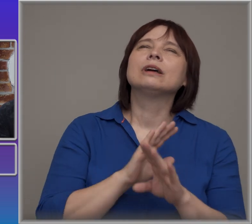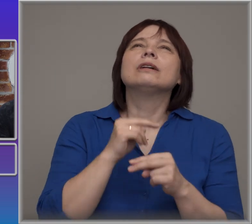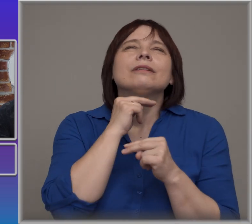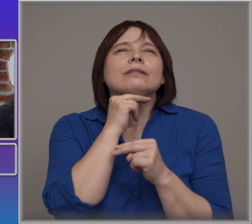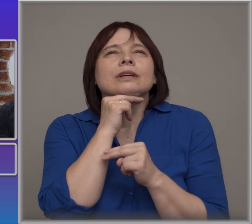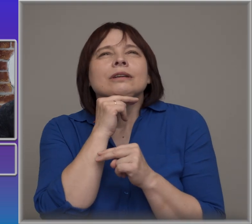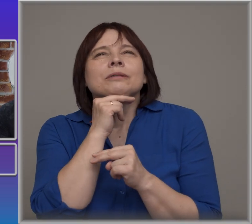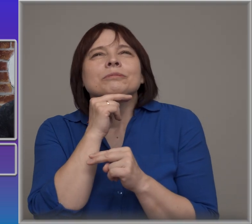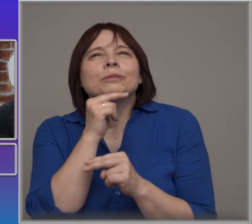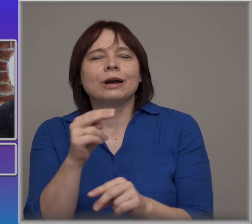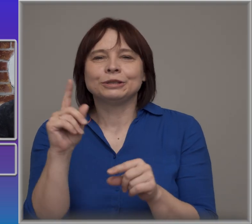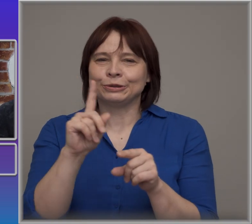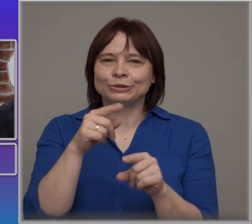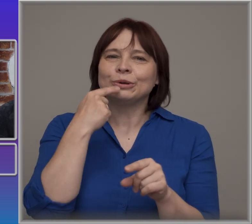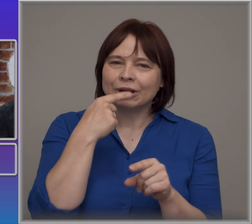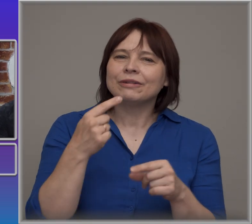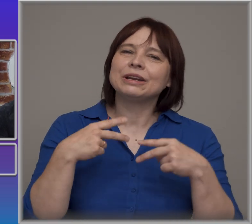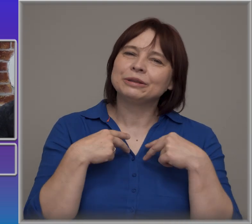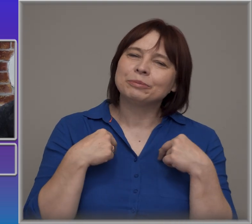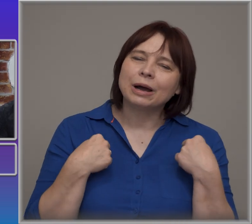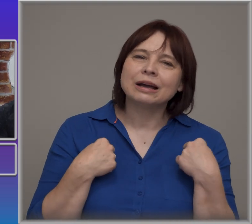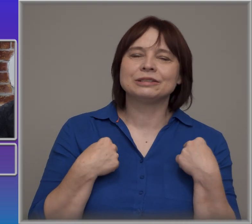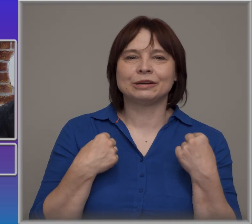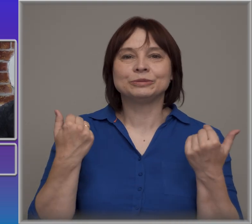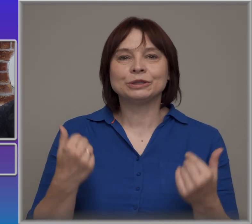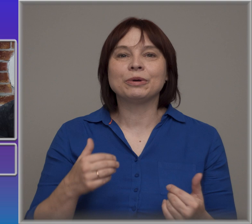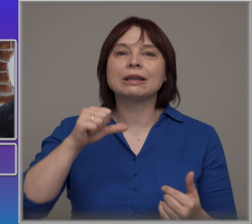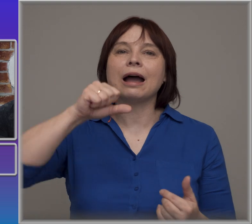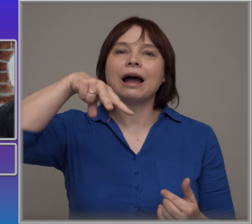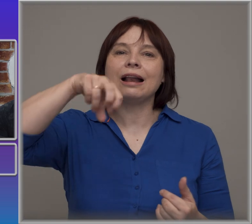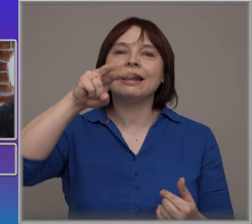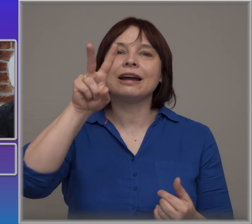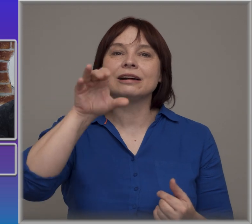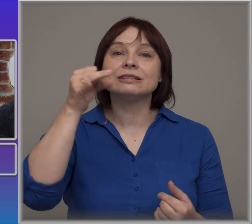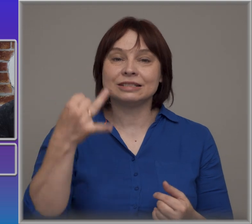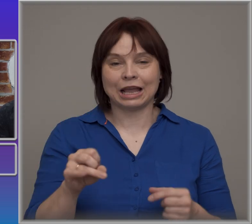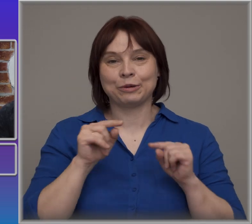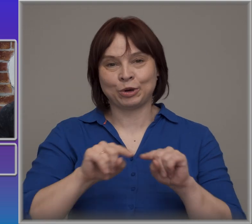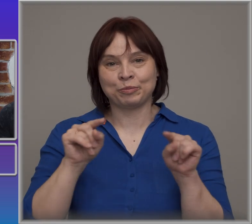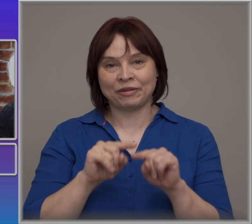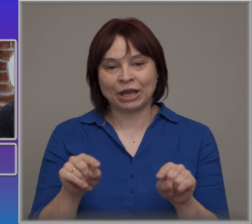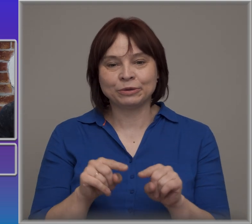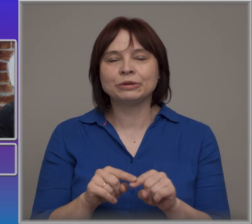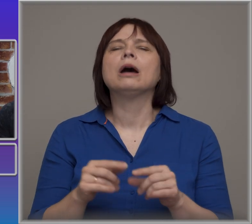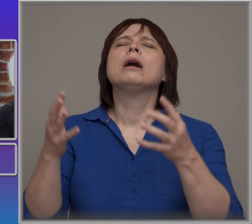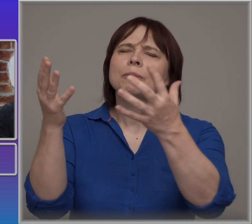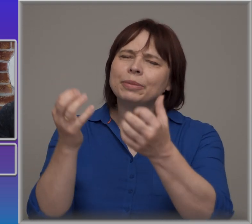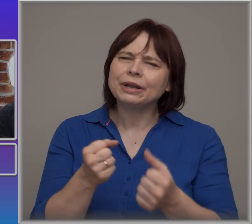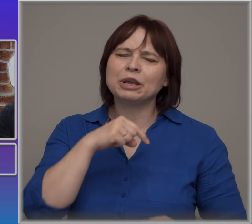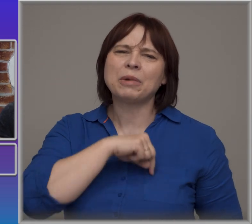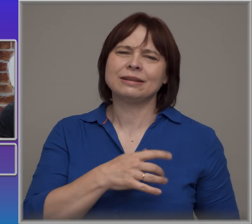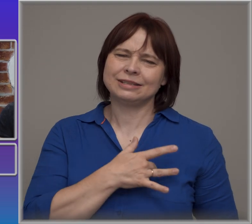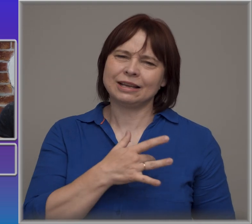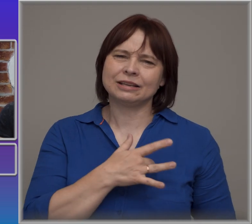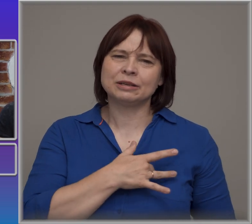и внимайте то, что будет говорить пастор сегодня, Алексей будет проповедовать сегодня, и принимайте это всем сердцем, и вера, которая возрастет